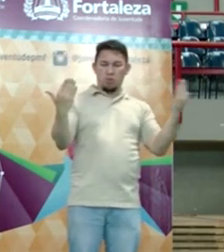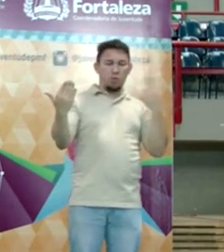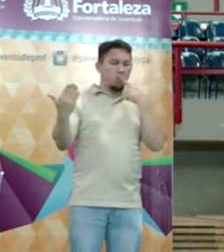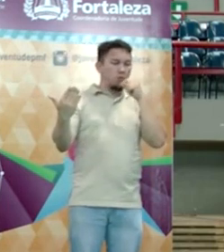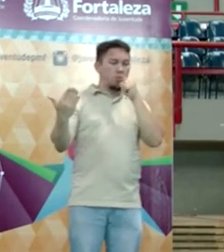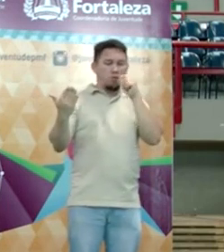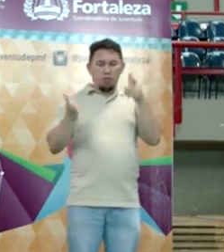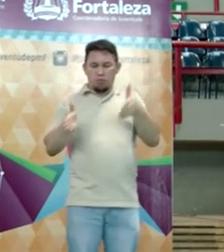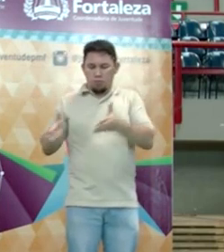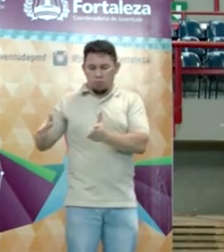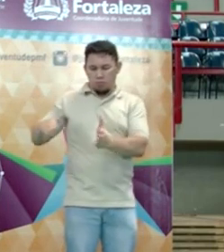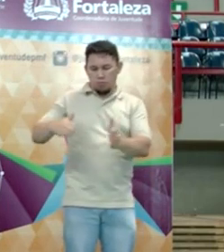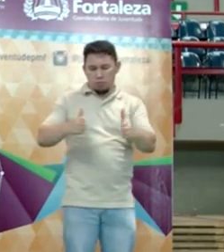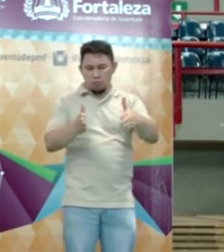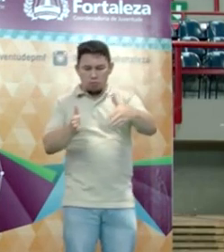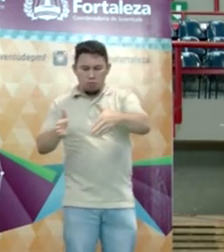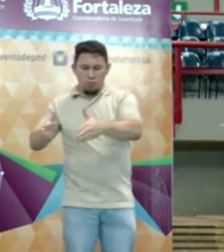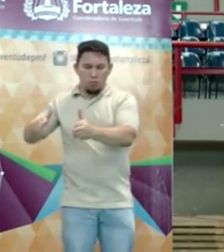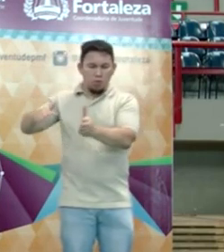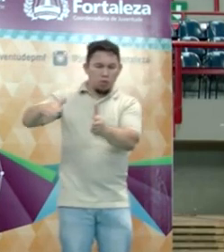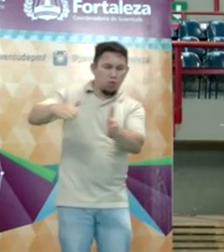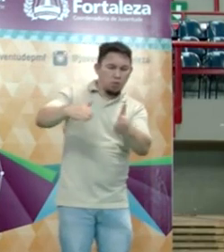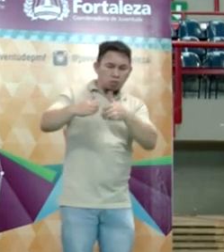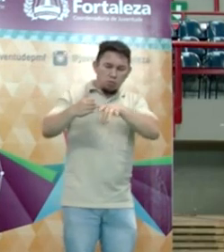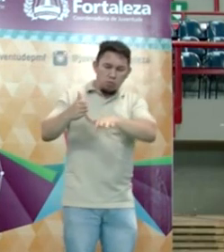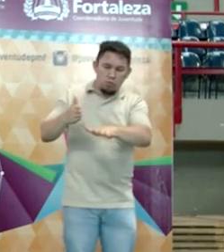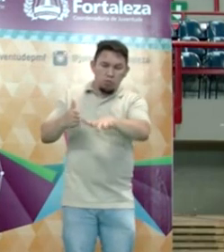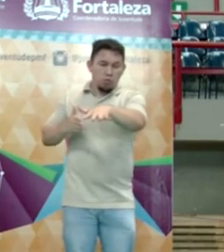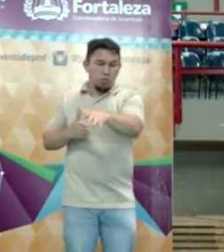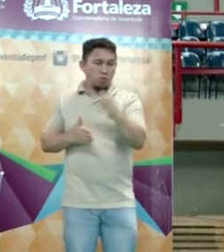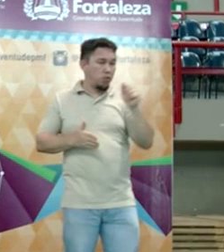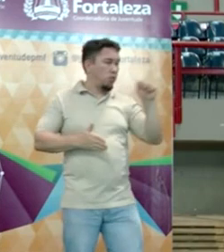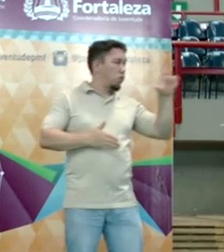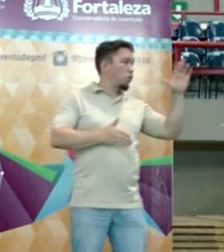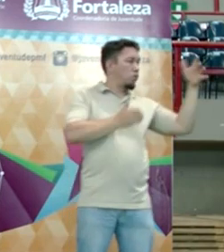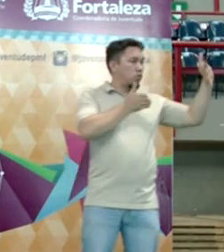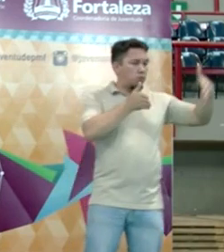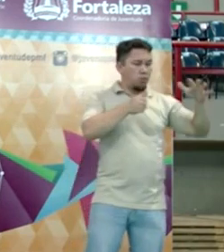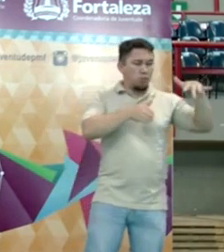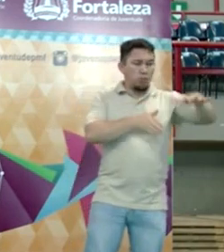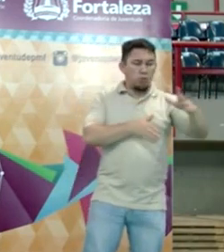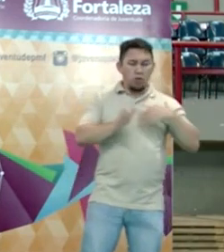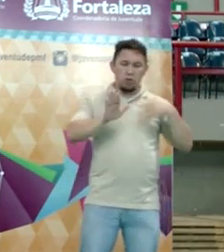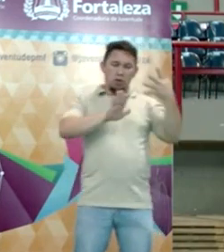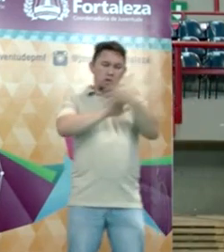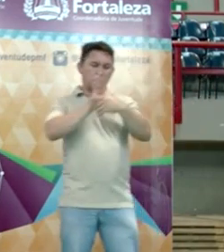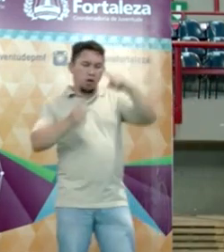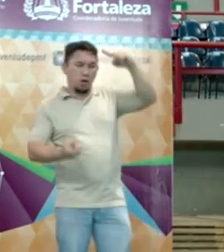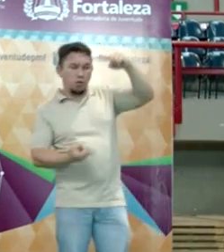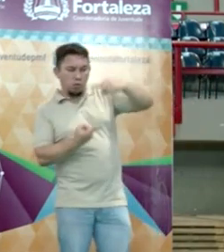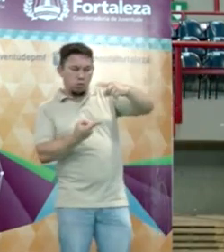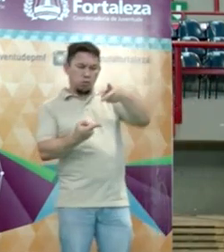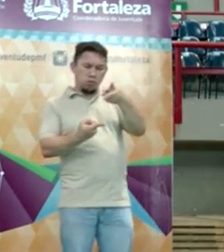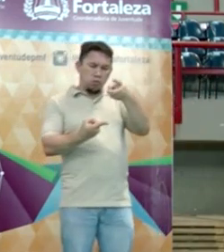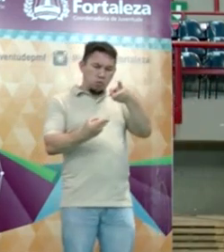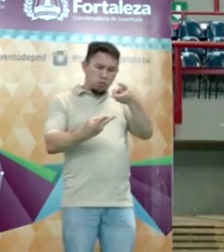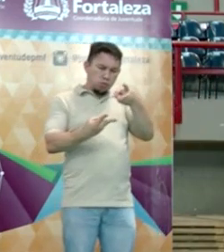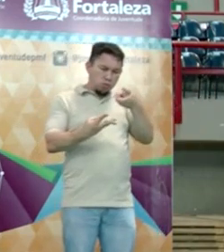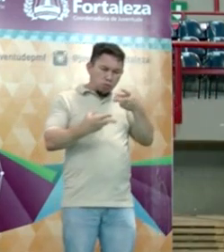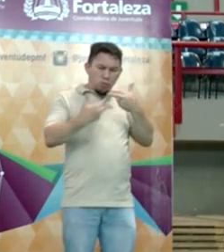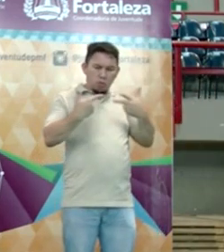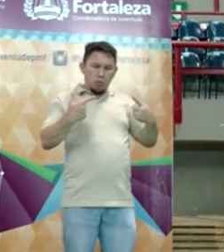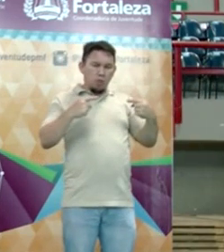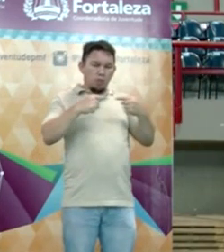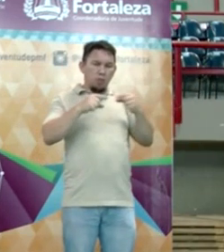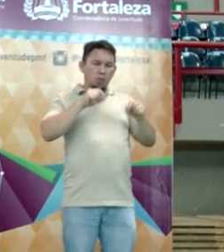os rios, os riachos. Então, nessa interpretação desse pequeno texto aí, você identifica